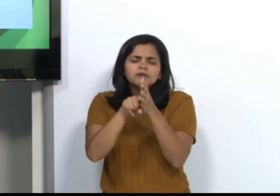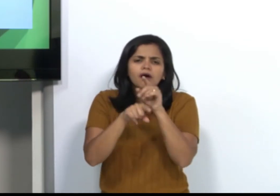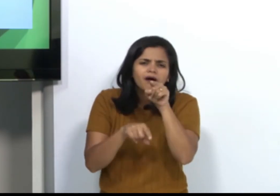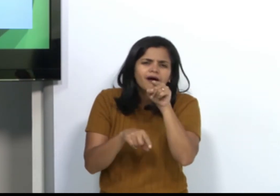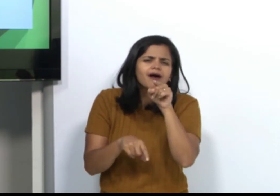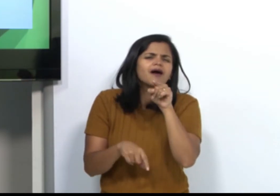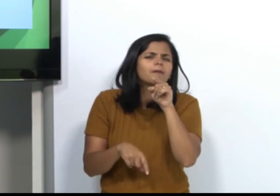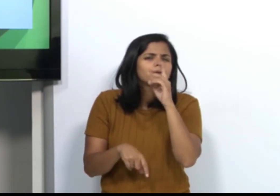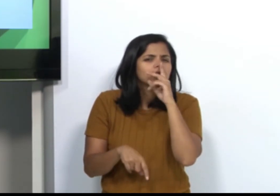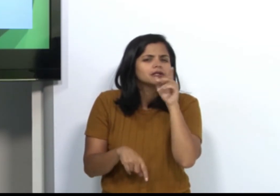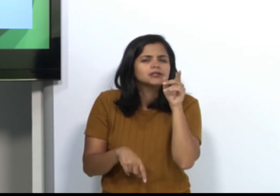O professor vai ver